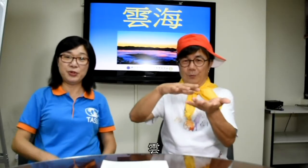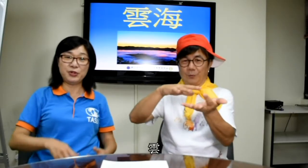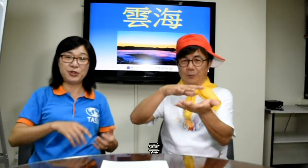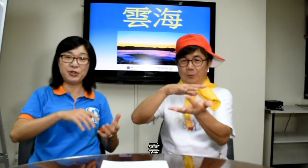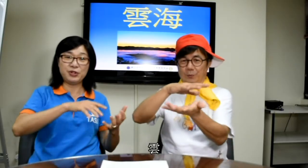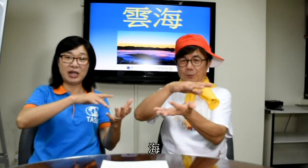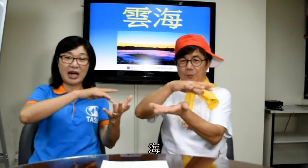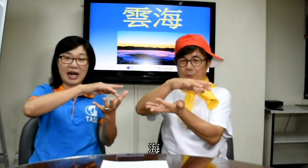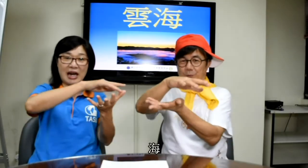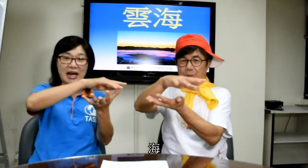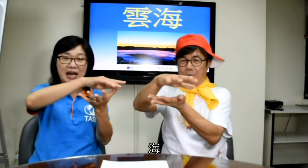云。